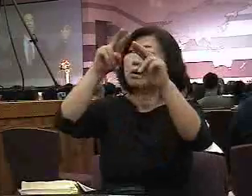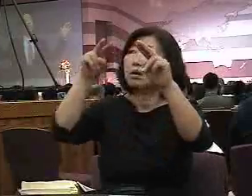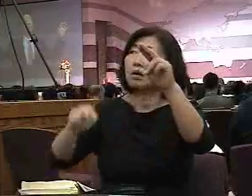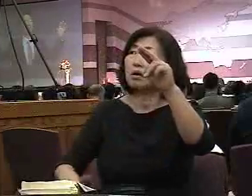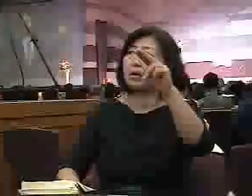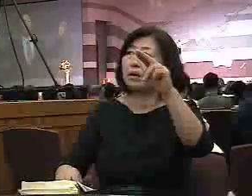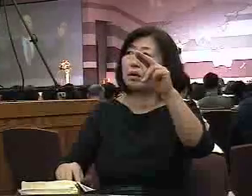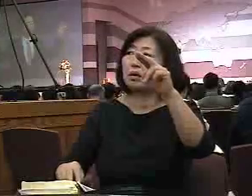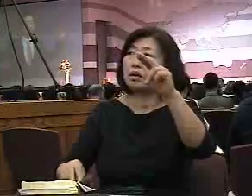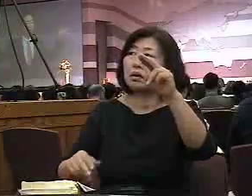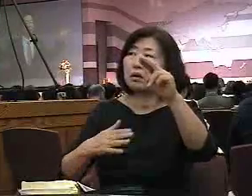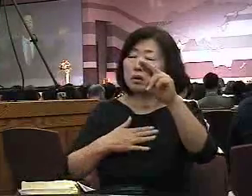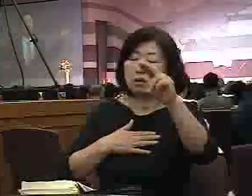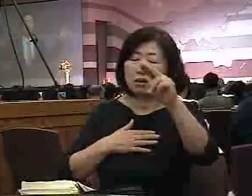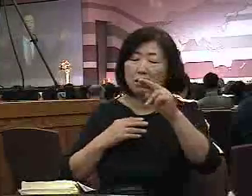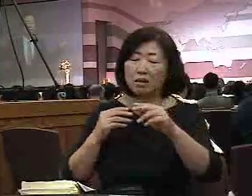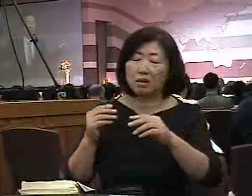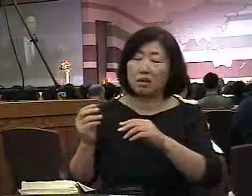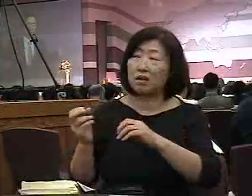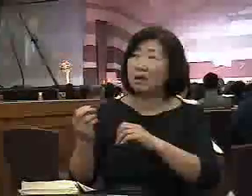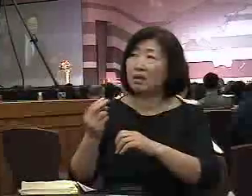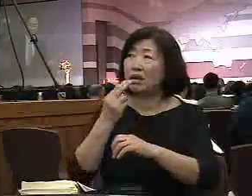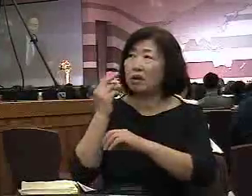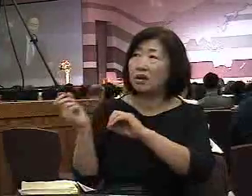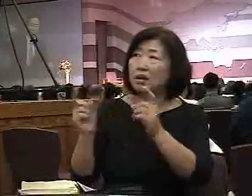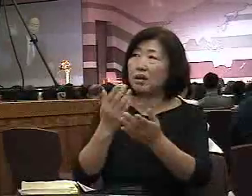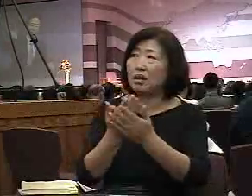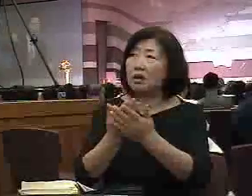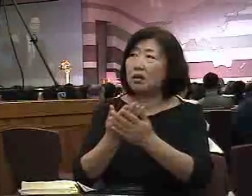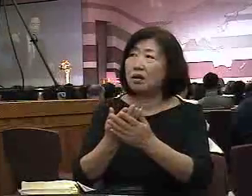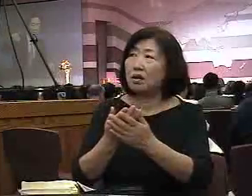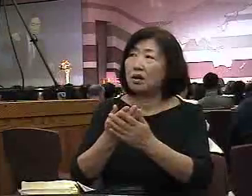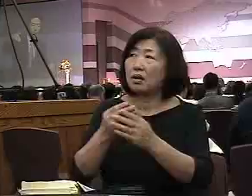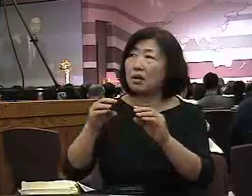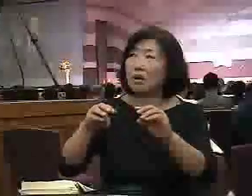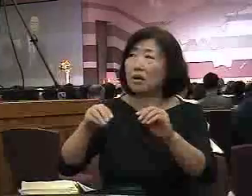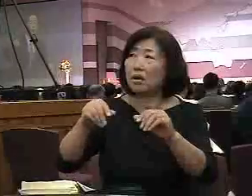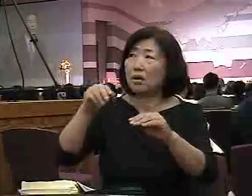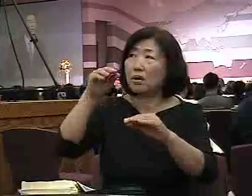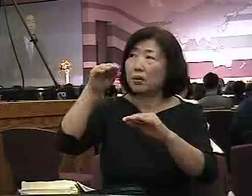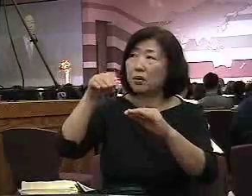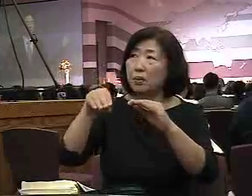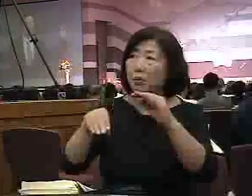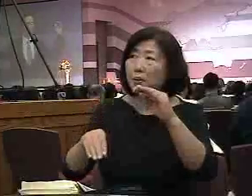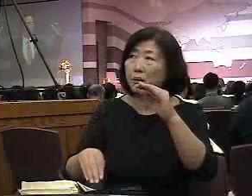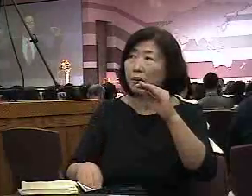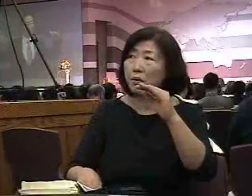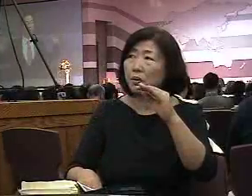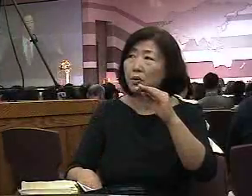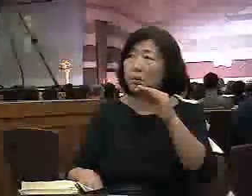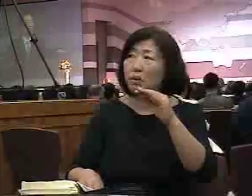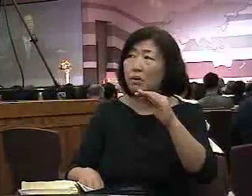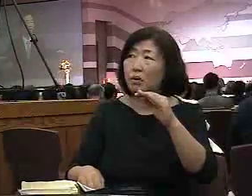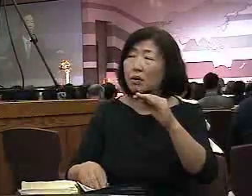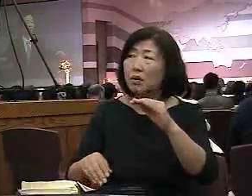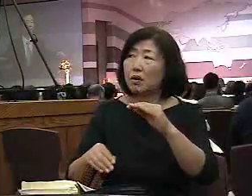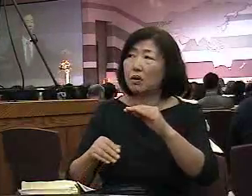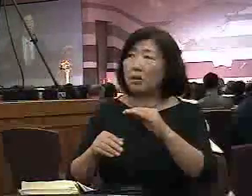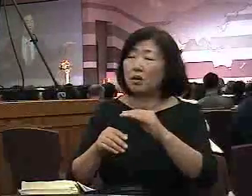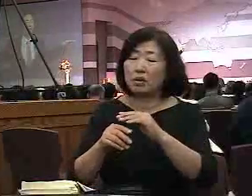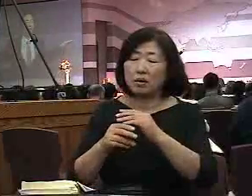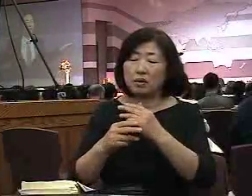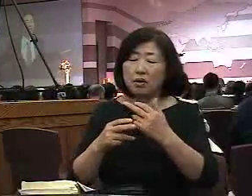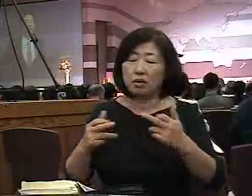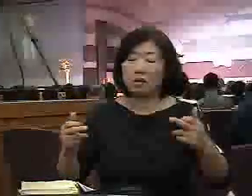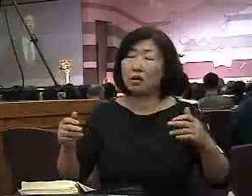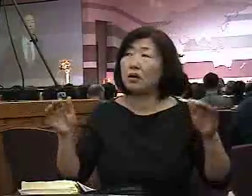웬일이냐, 나 살려주세요. 토끼들이 파닥파닥 하다가 이제 거의 땅에 부딪혀서 죽을 때가 되면 큰 날개를 펴서 내려와서